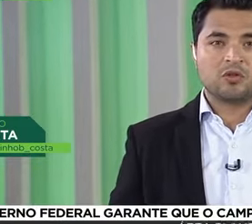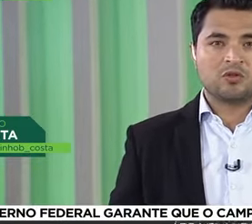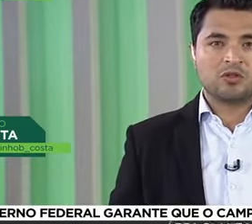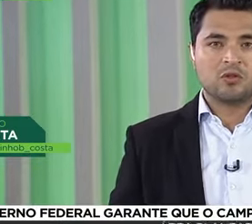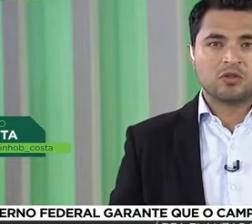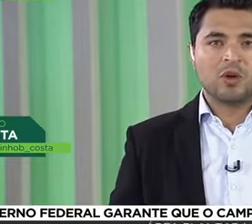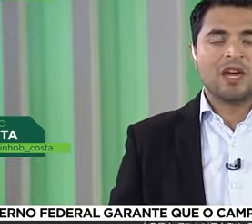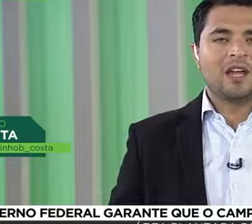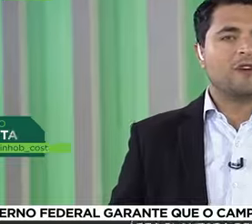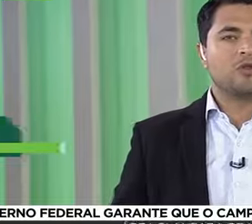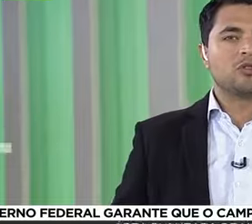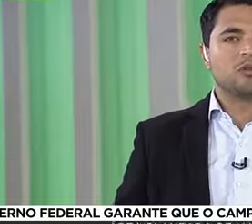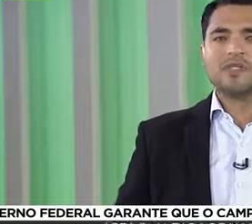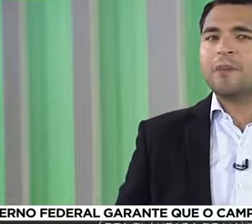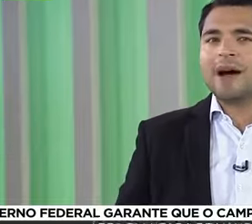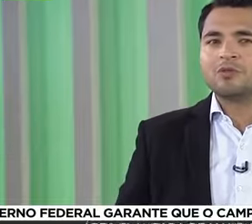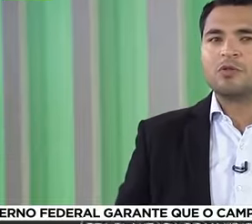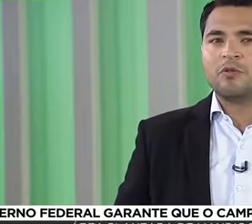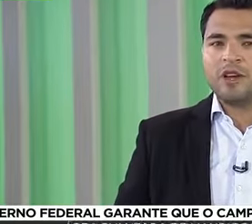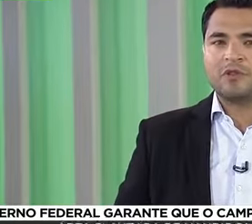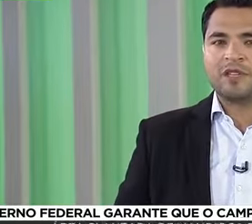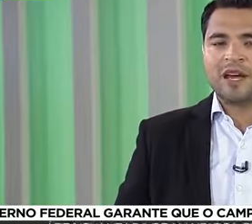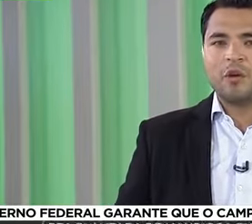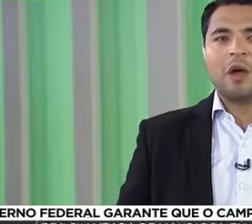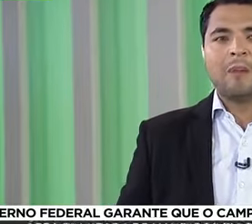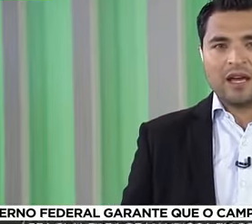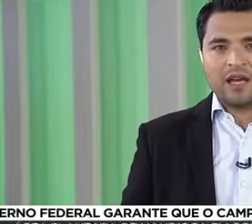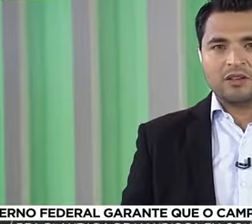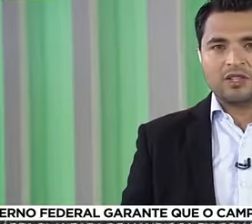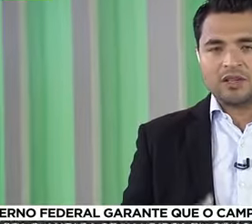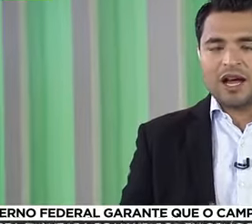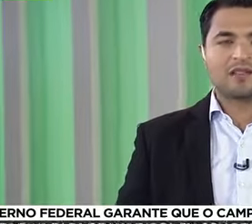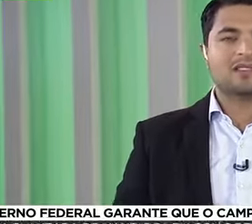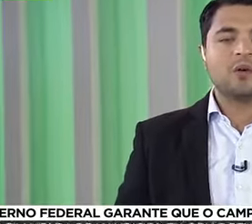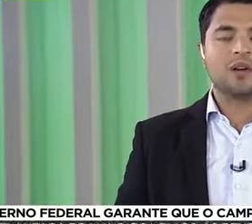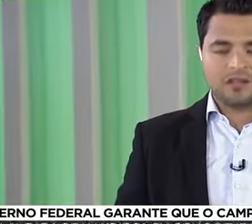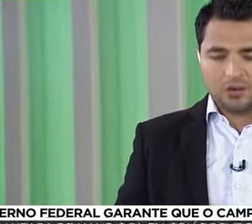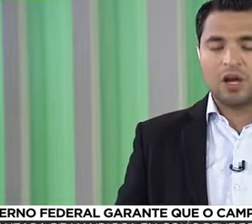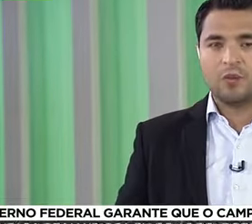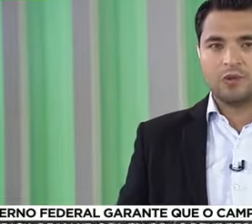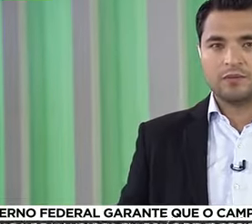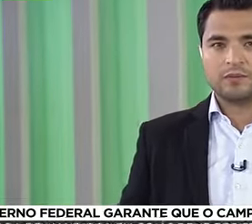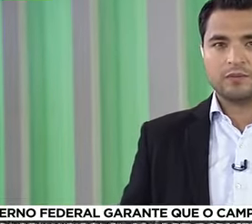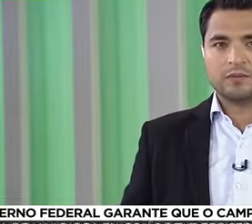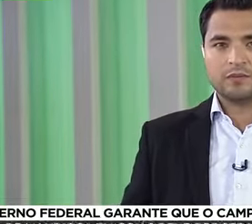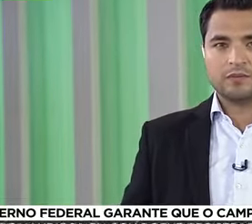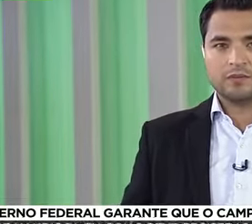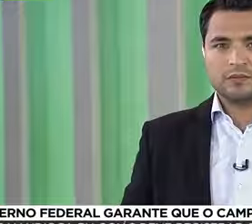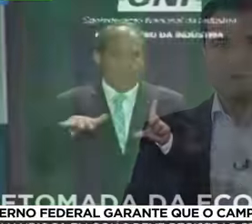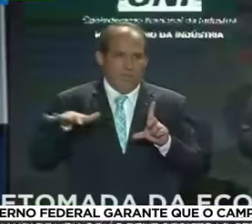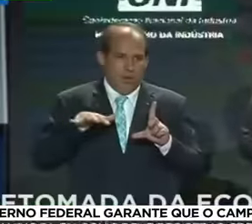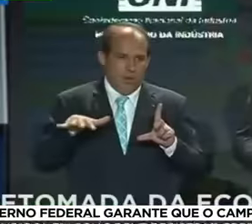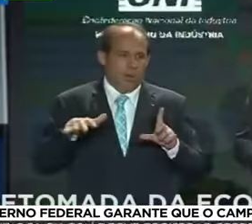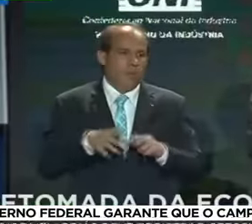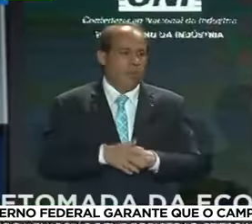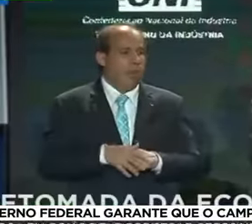do seu discurso, ele falou sobre os trabalhos do governo federal para garantir a segurança no campo. A